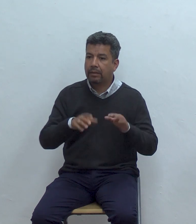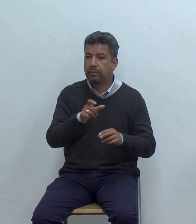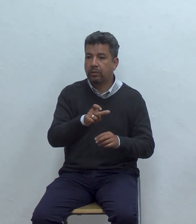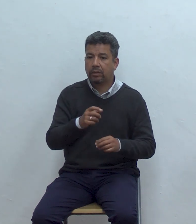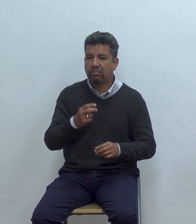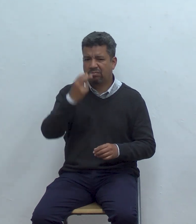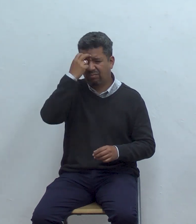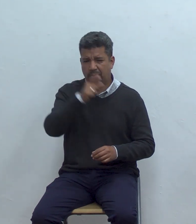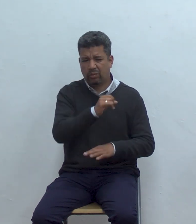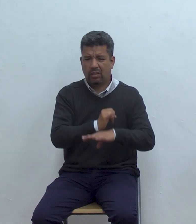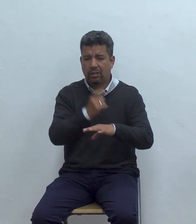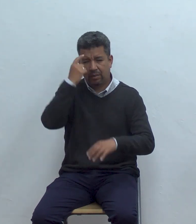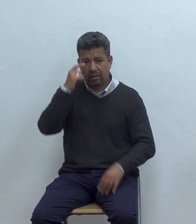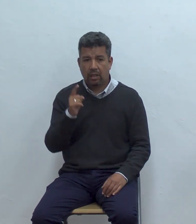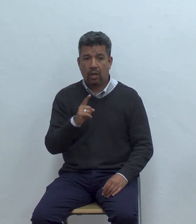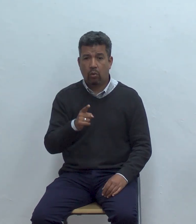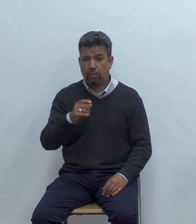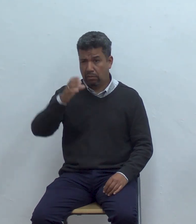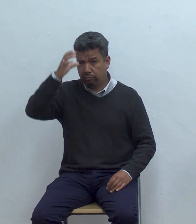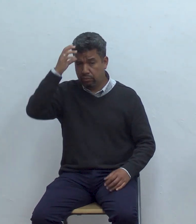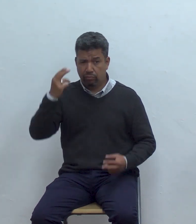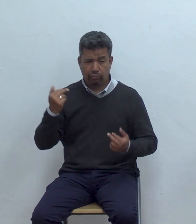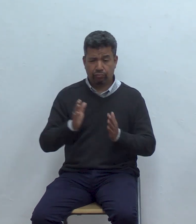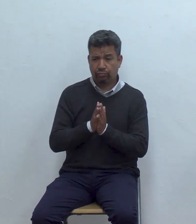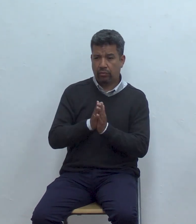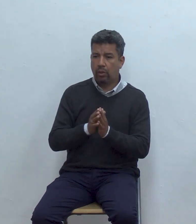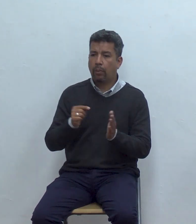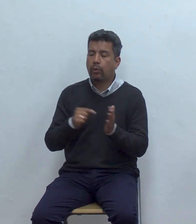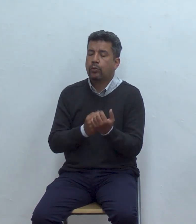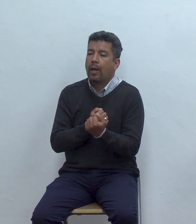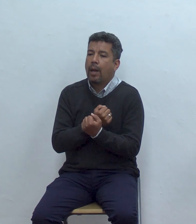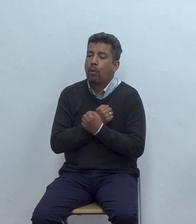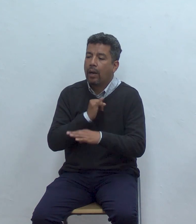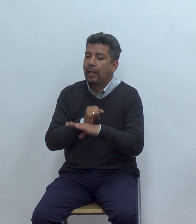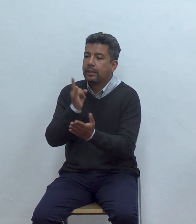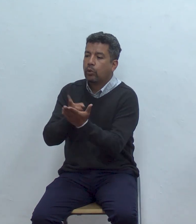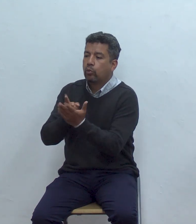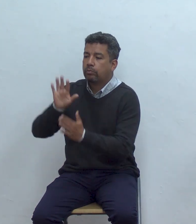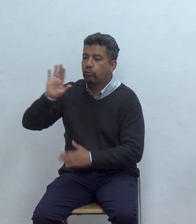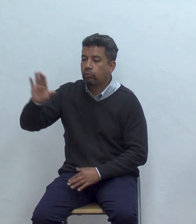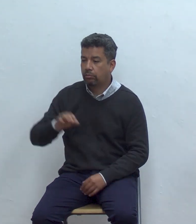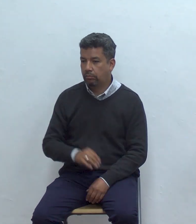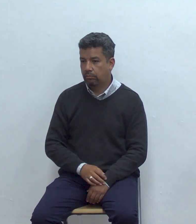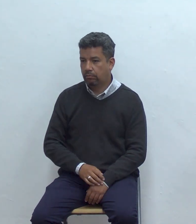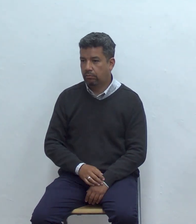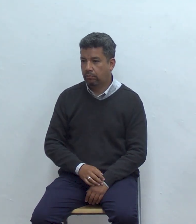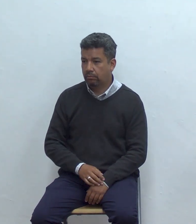la iglesia piensa, es que es con la intelectualidad. Por eso amo la iglesia de Usme. Porque